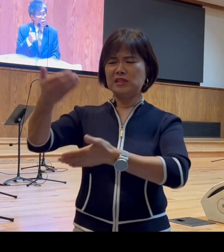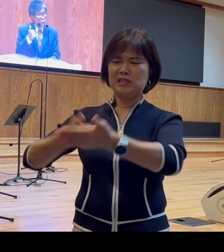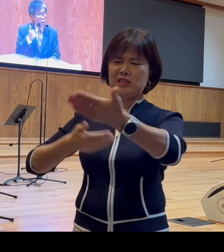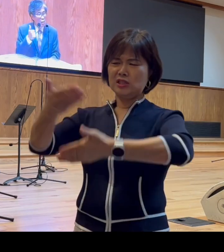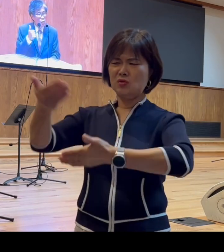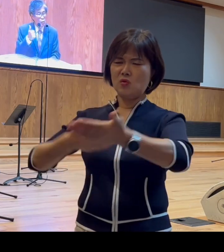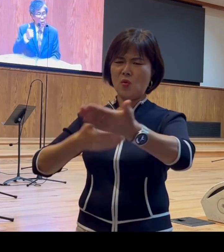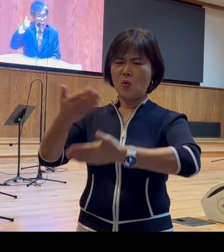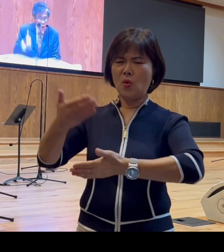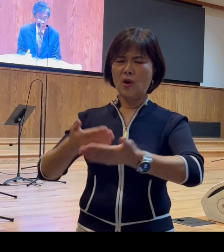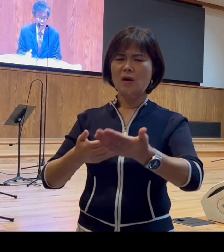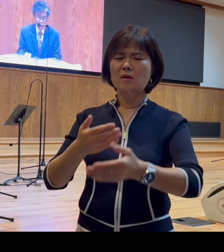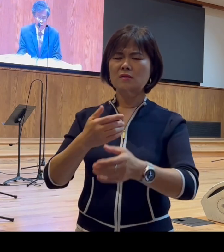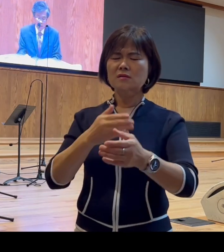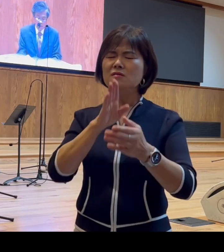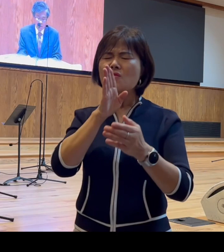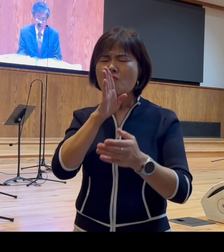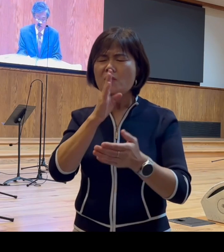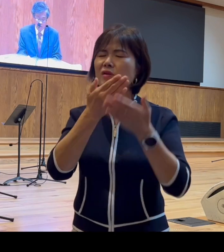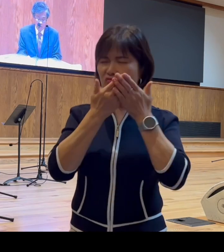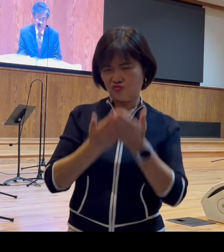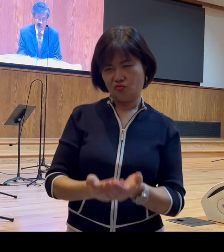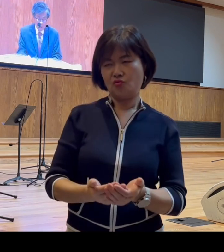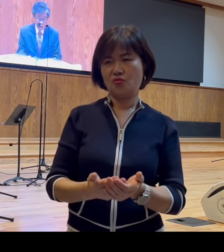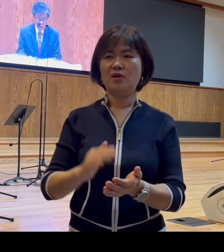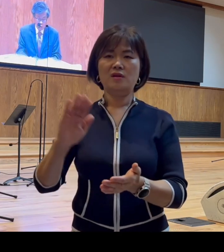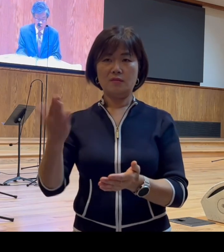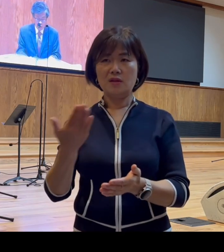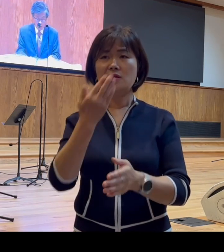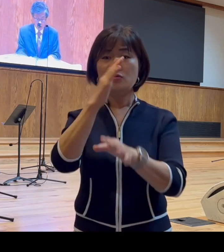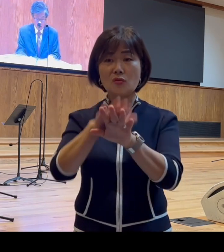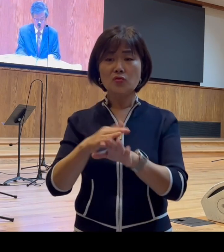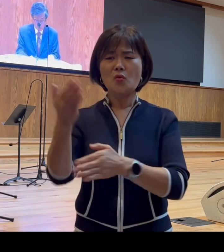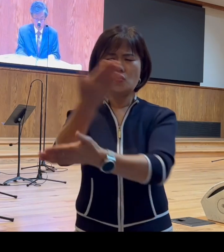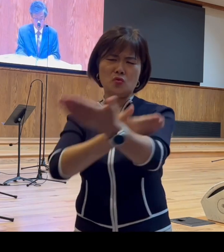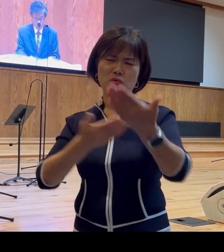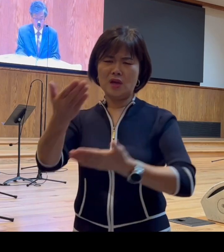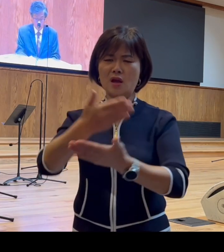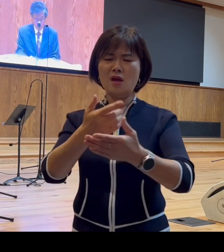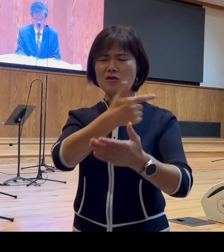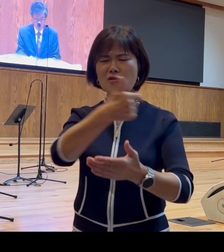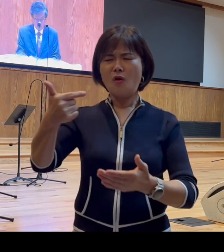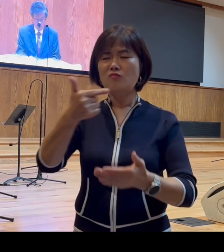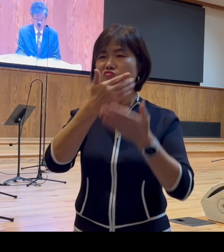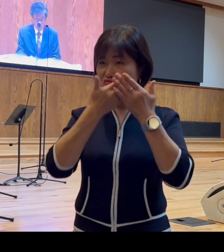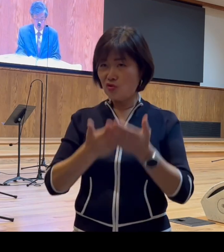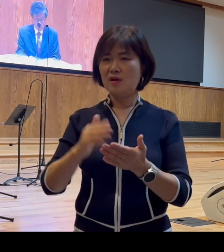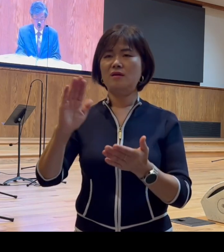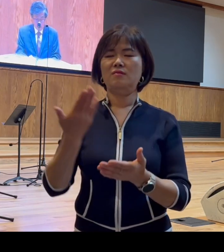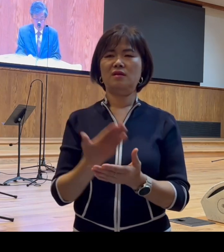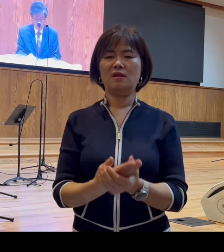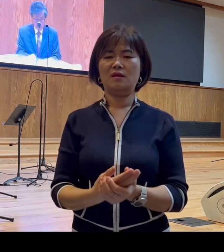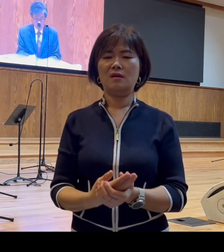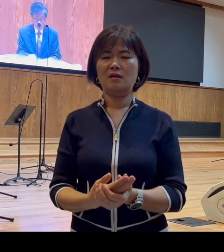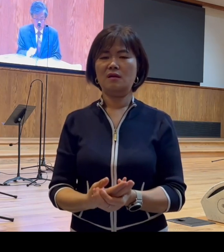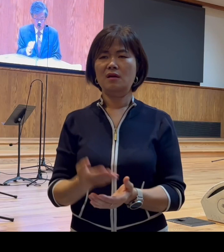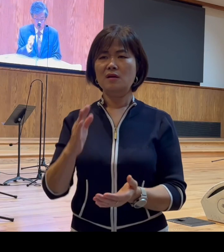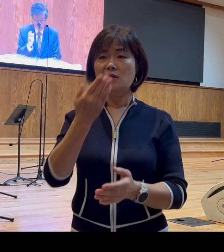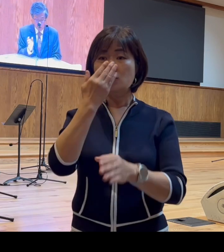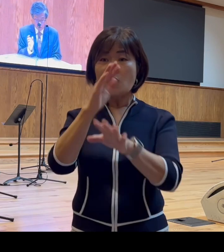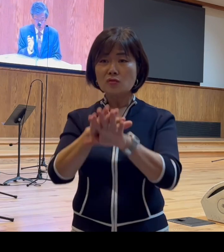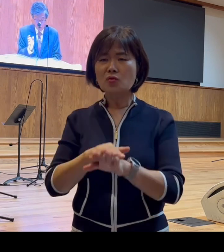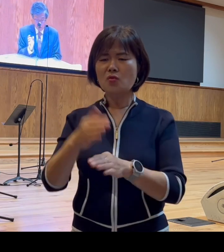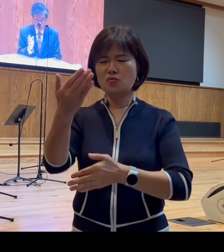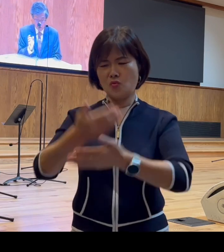친교가 우리가 짐작하는 것보다 훨씬 더 중요하다는 겁니다. 성도의 교제가 너무너무 중요합니다. 그러니까